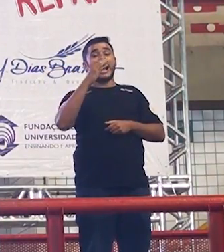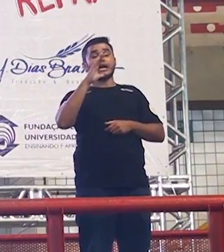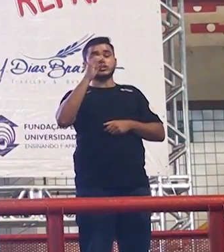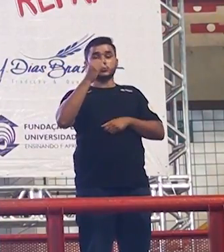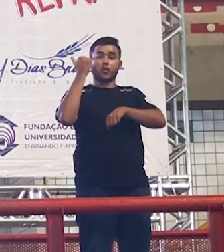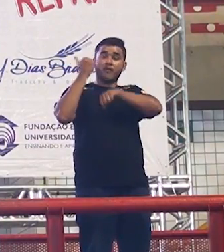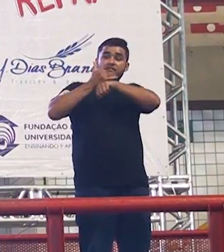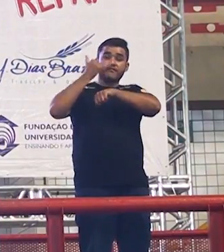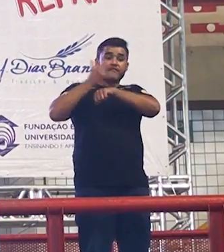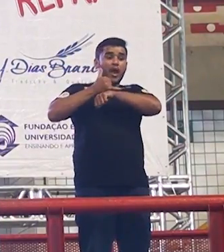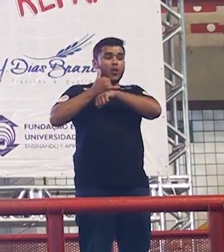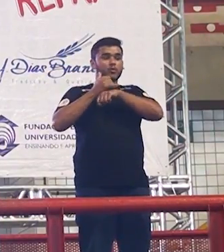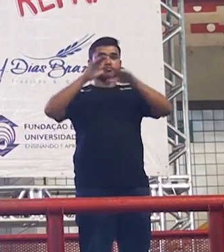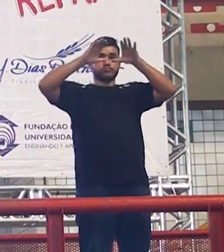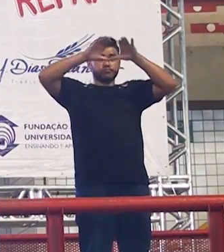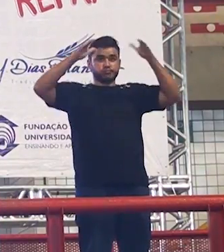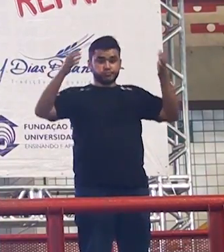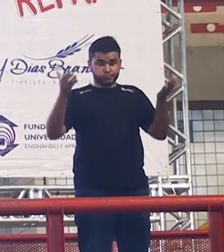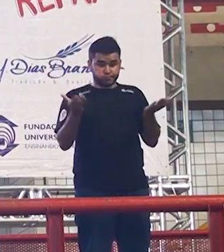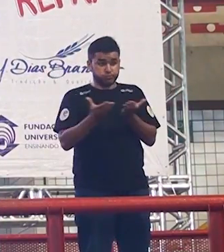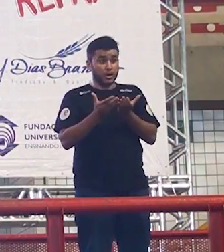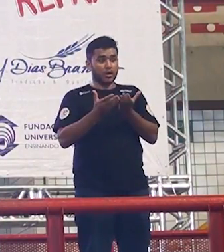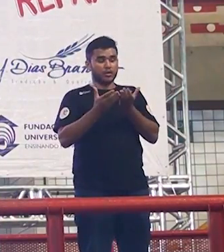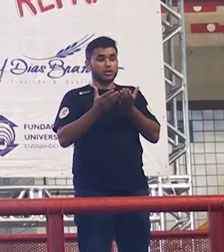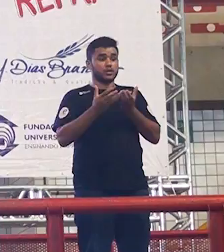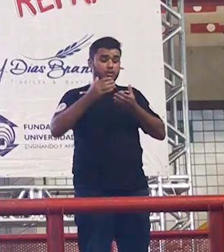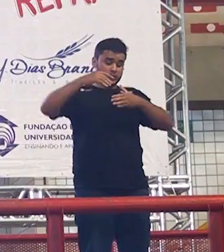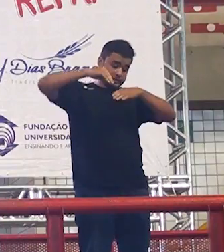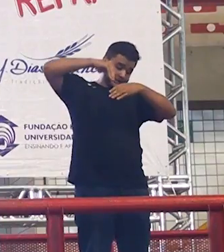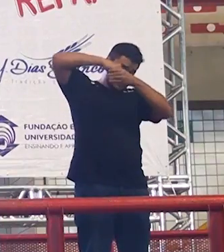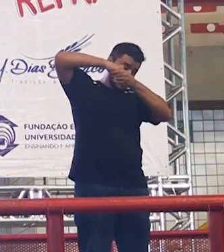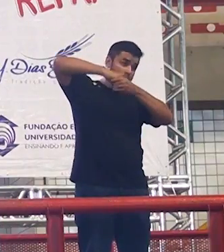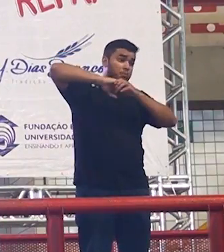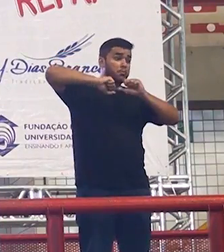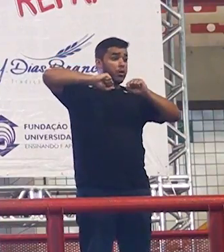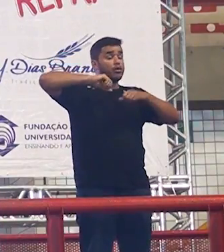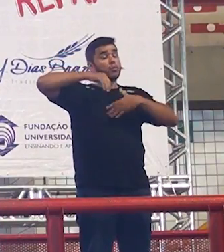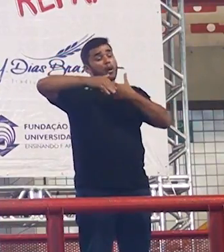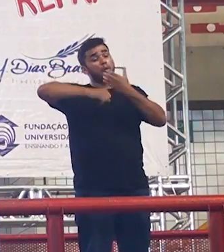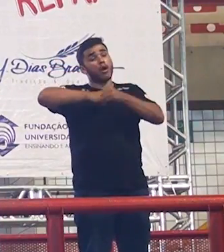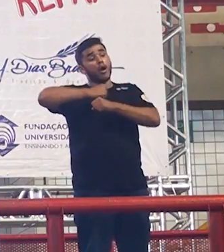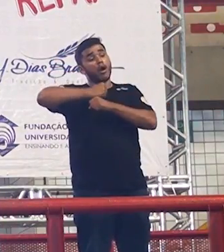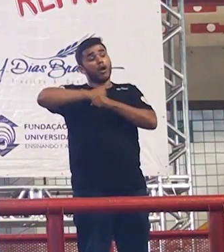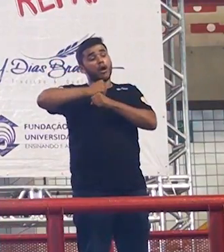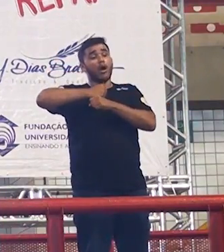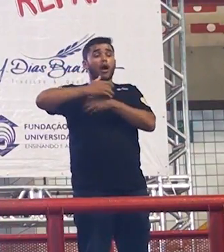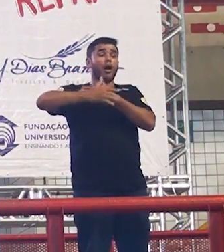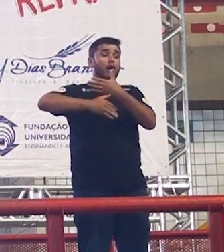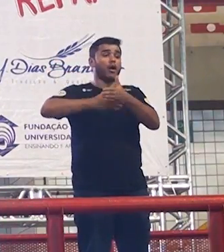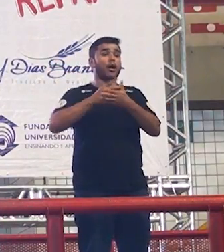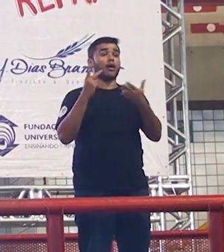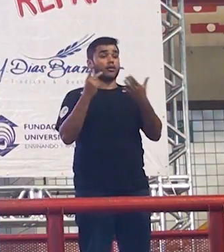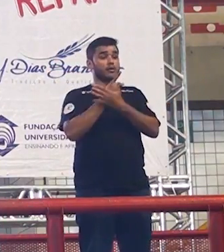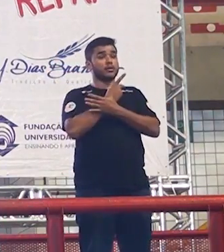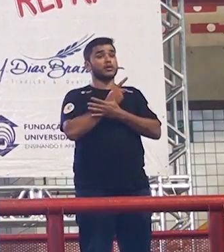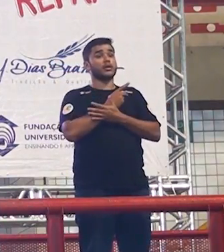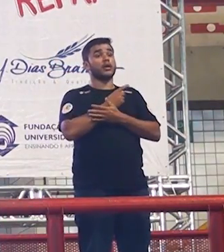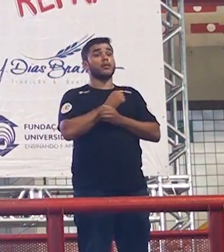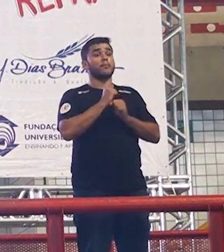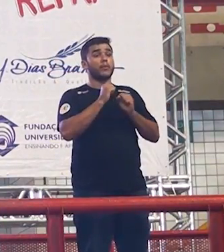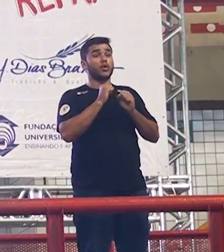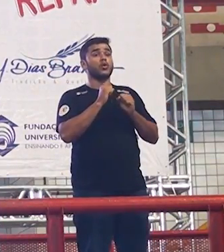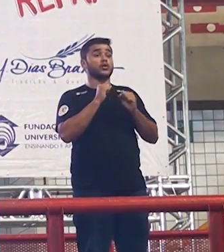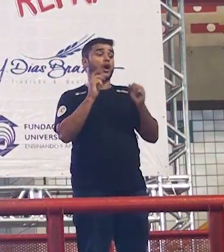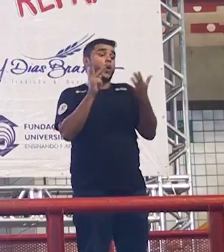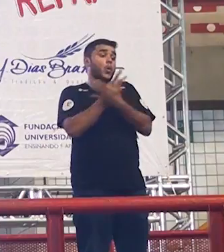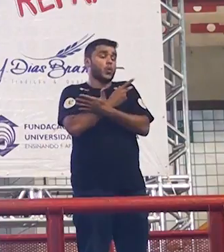vazamento. Mesmo assim, com o tempo, esses tanques de aço podem sofrer corrosão, e aí haverá vazamento, e aí haverá contaminação.